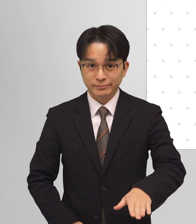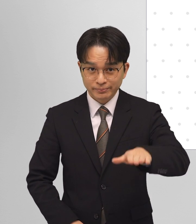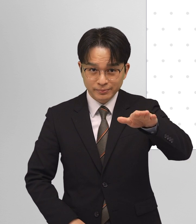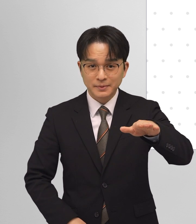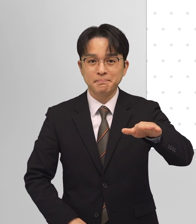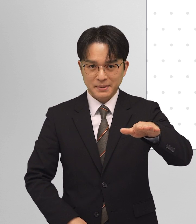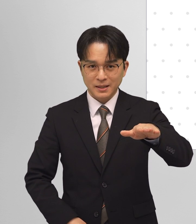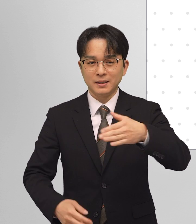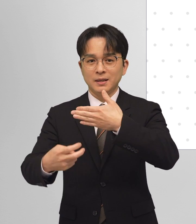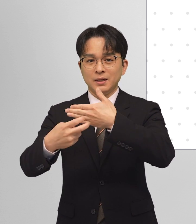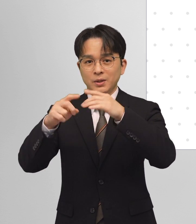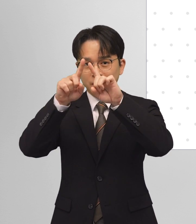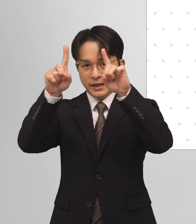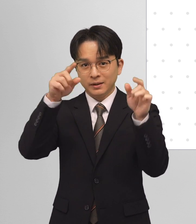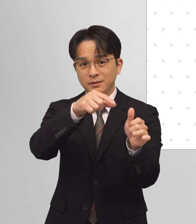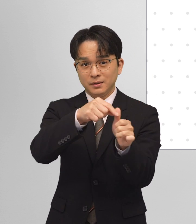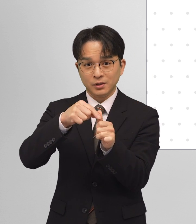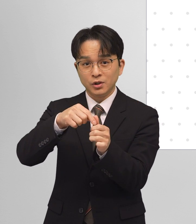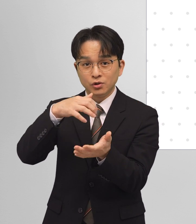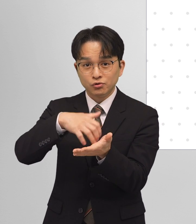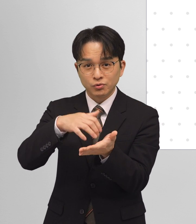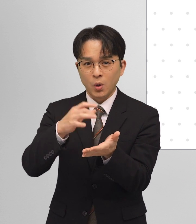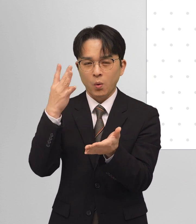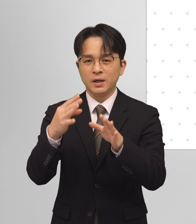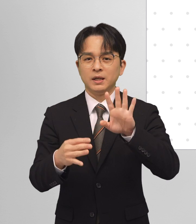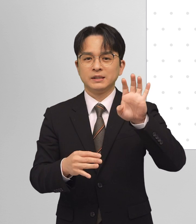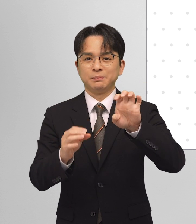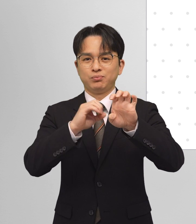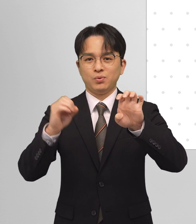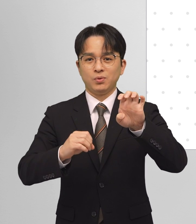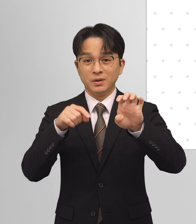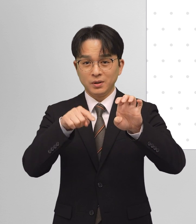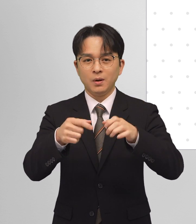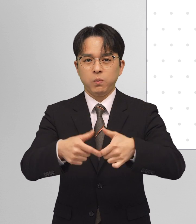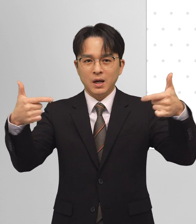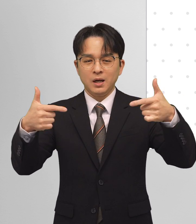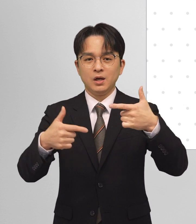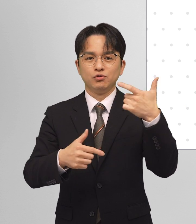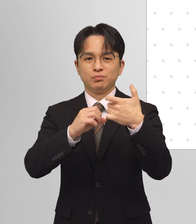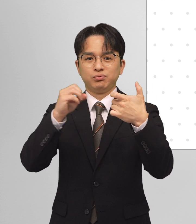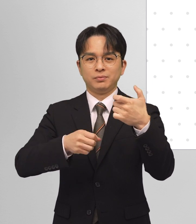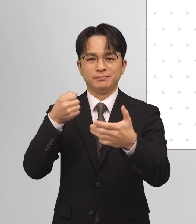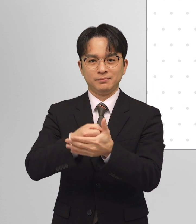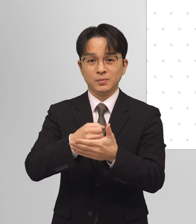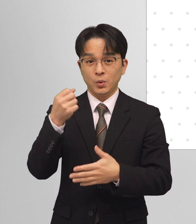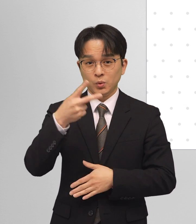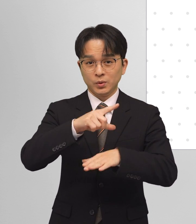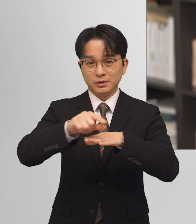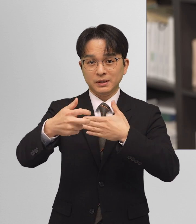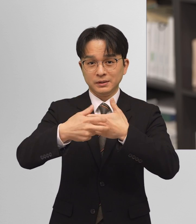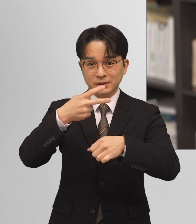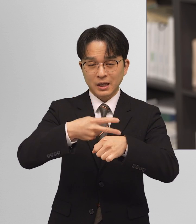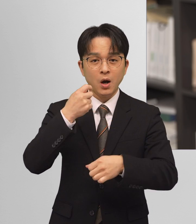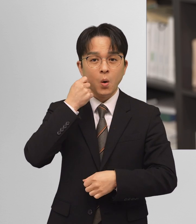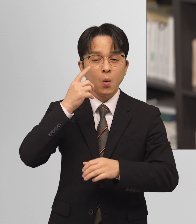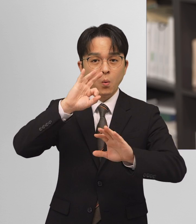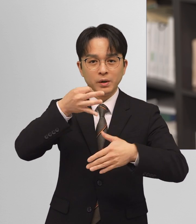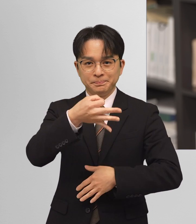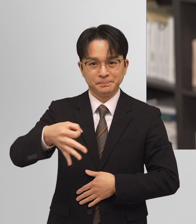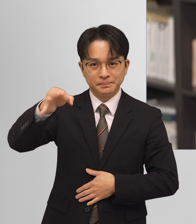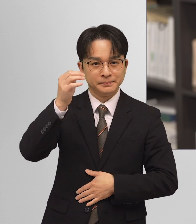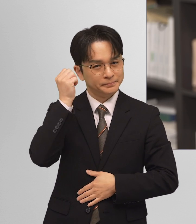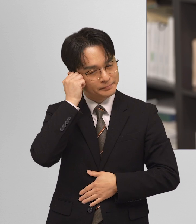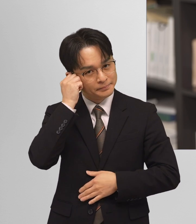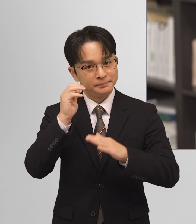정원을 늘리는 것에 더해서 지역에 남을 가능성이 높은 지역 인재 전형을 40%에서 60%로 늘리고, 충분한